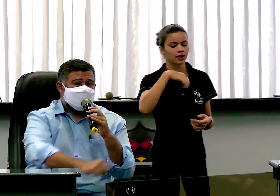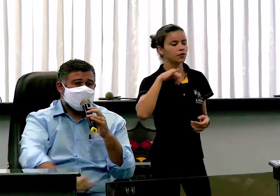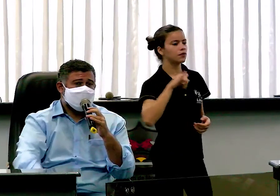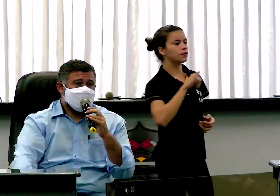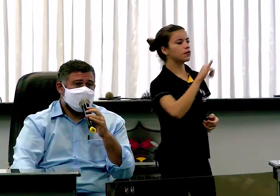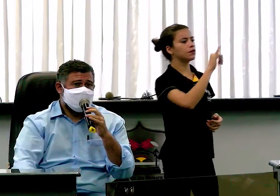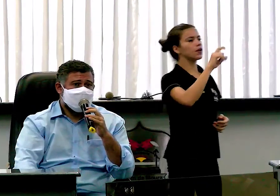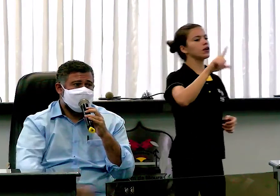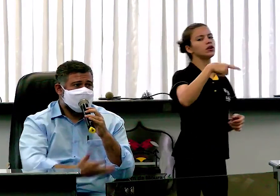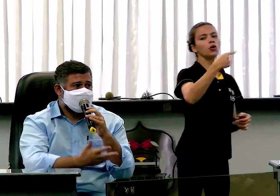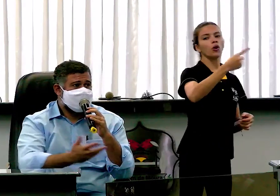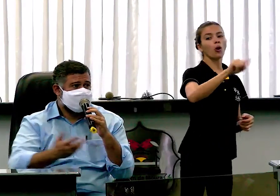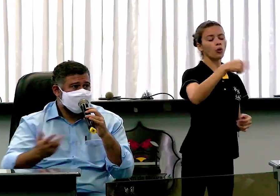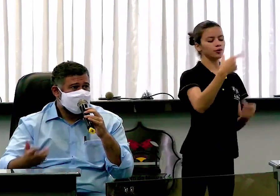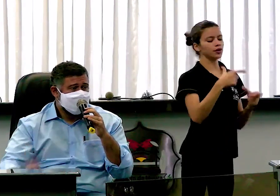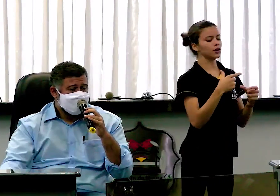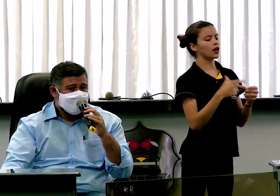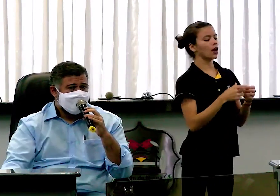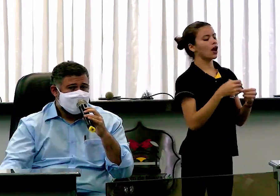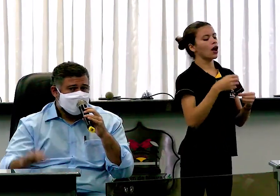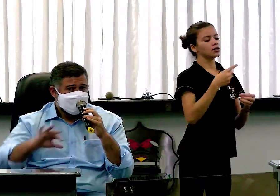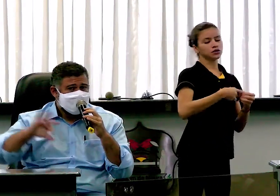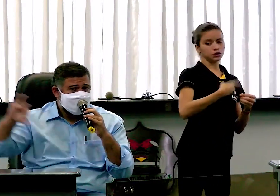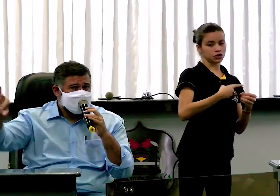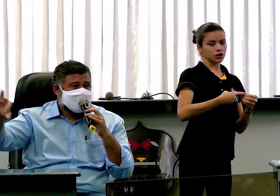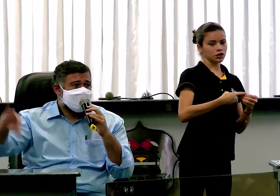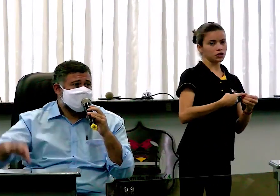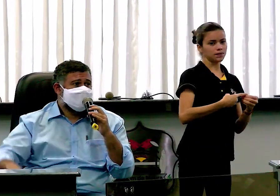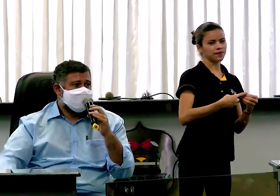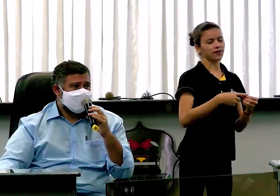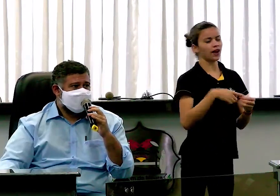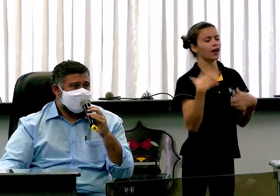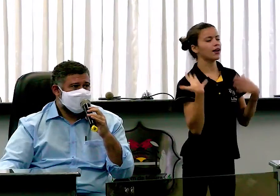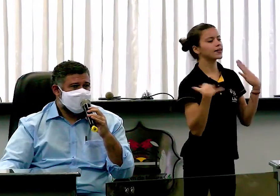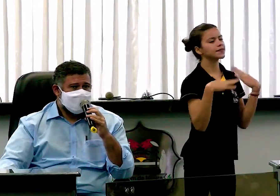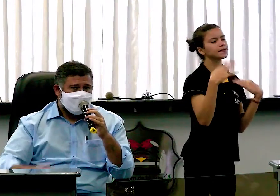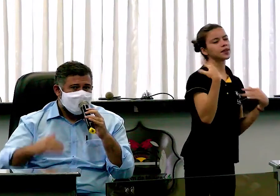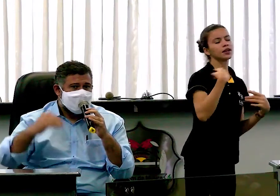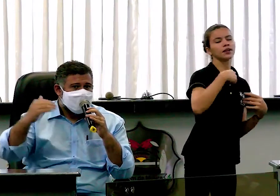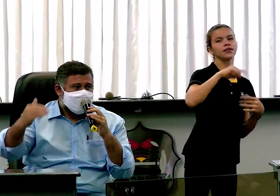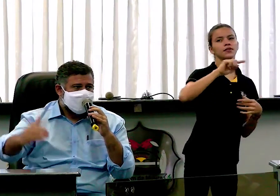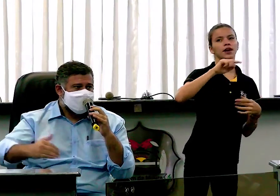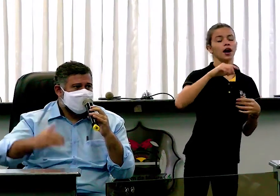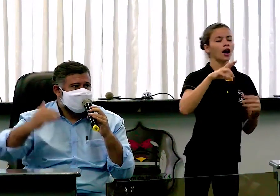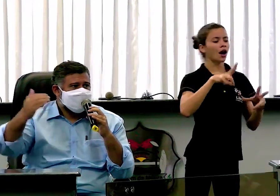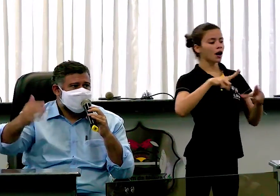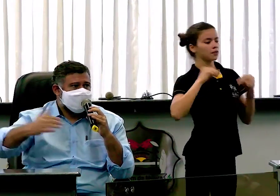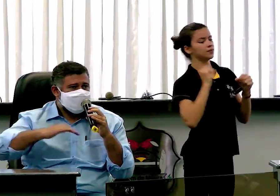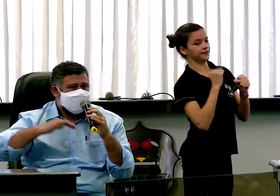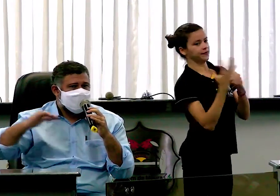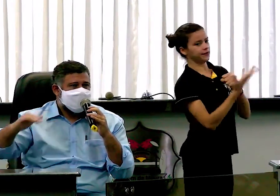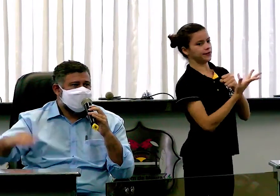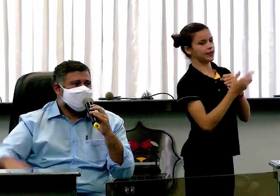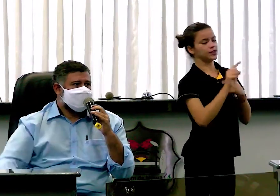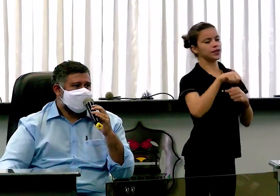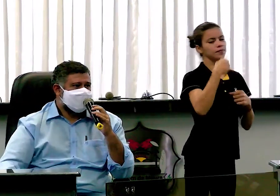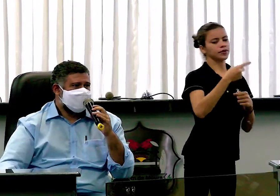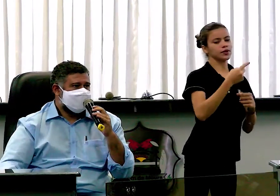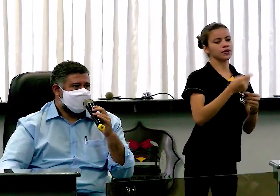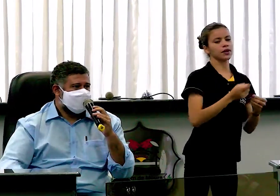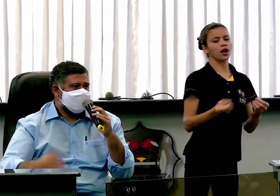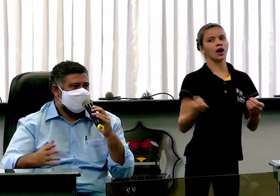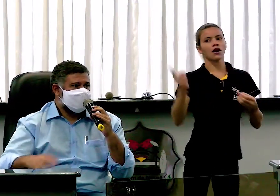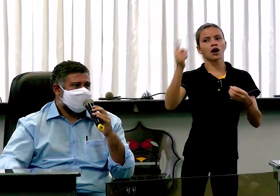contato com pessoas de são miguel acabou trazendo as pessoas hoje estão de quarentena aguardando aquele